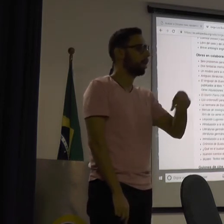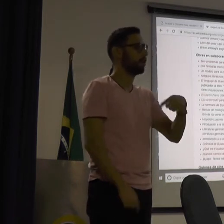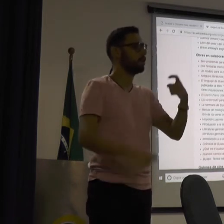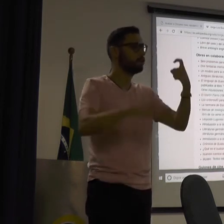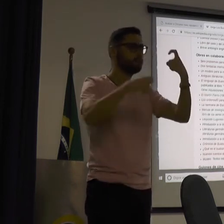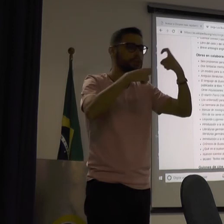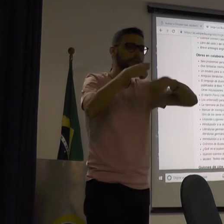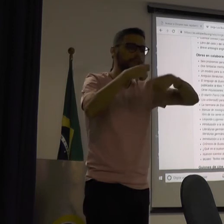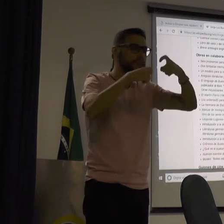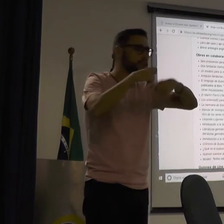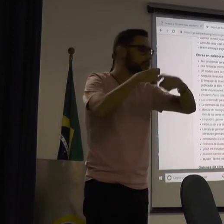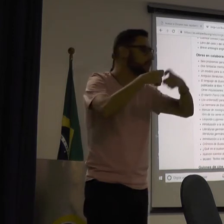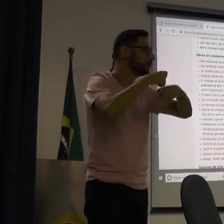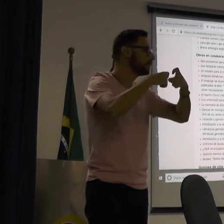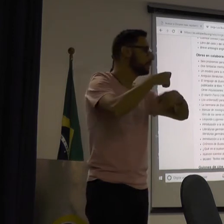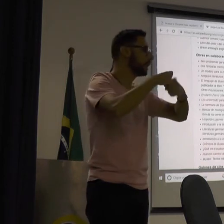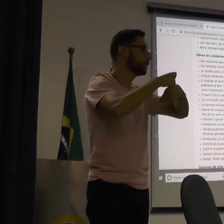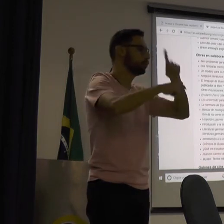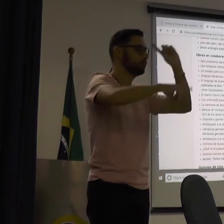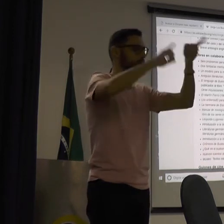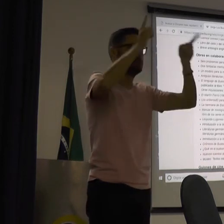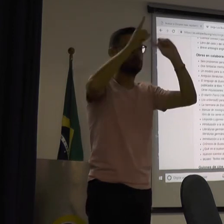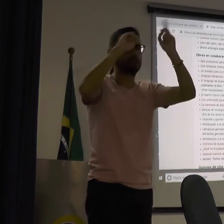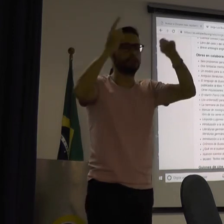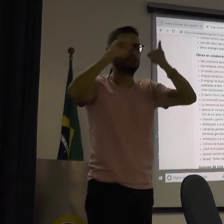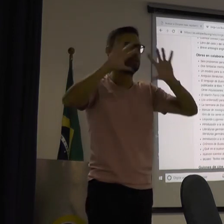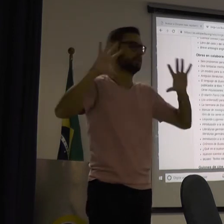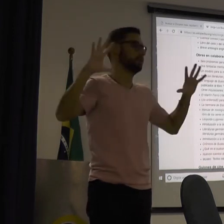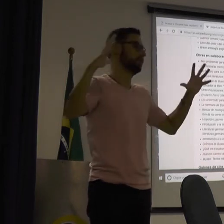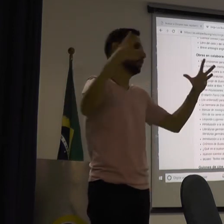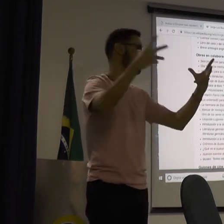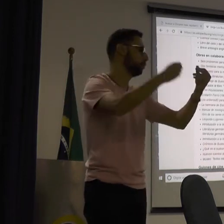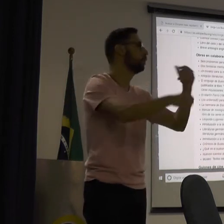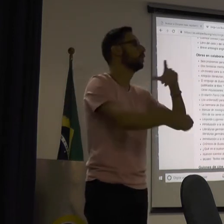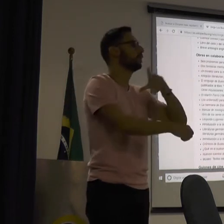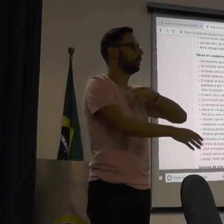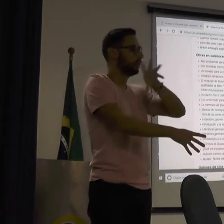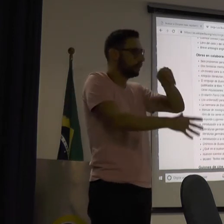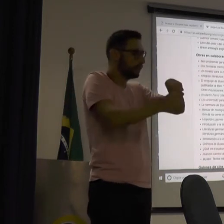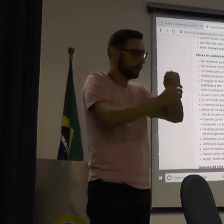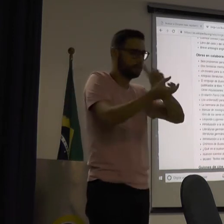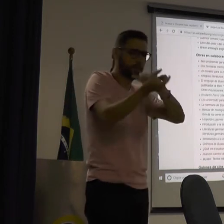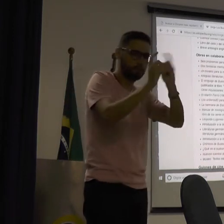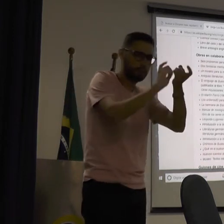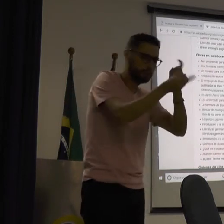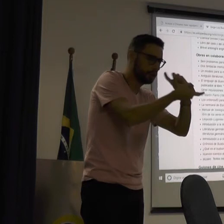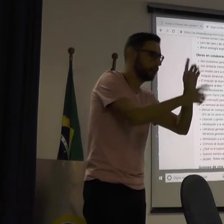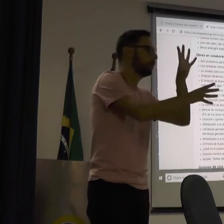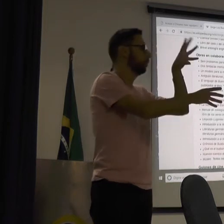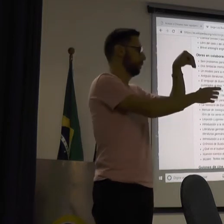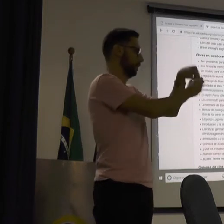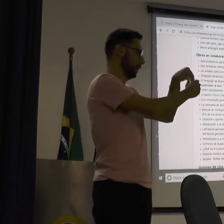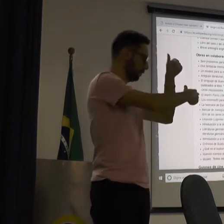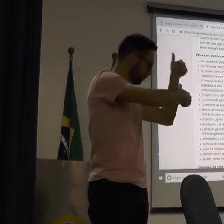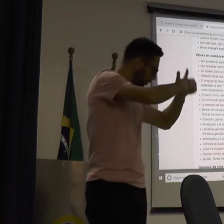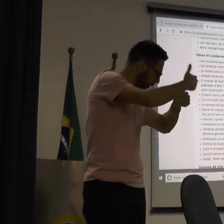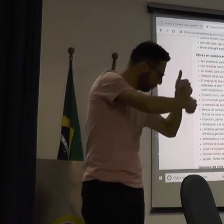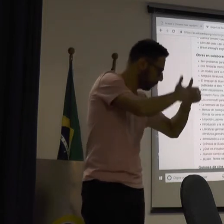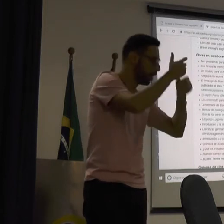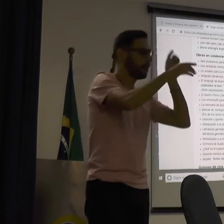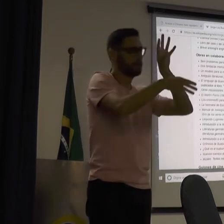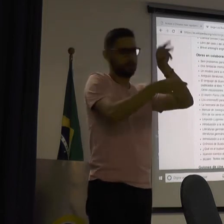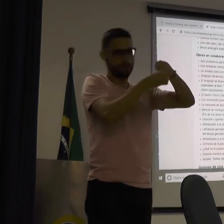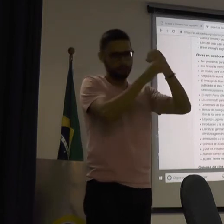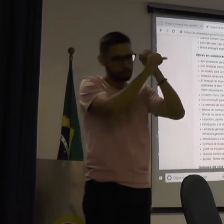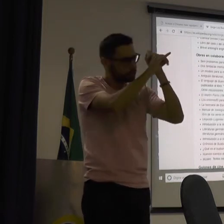sexo domina tudo, né? Ele está nas reuniões ministeriais, Ele está no trabalho, ele está no sonho, ele está